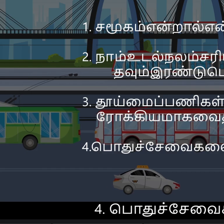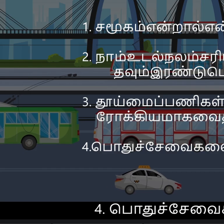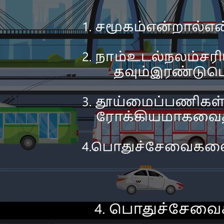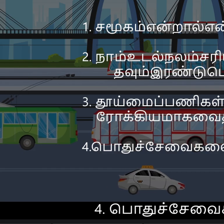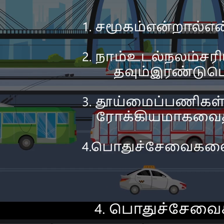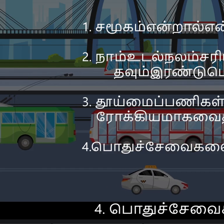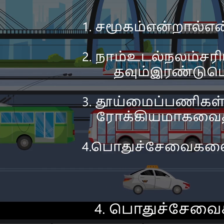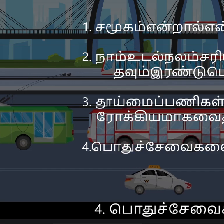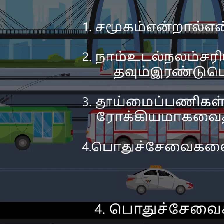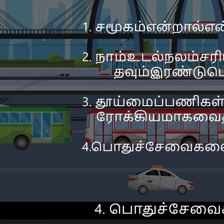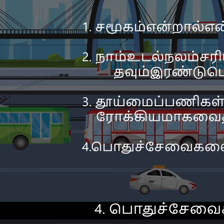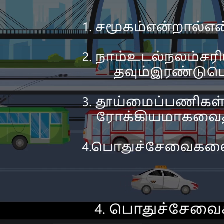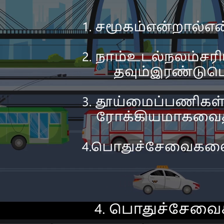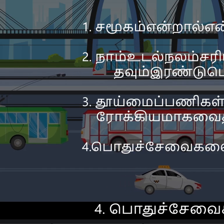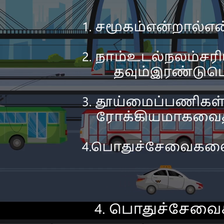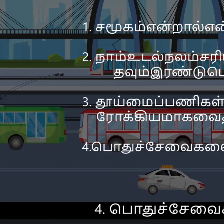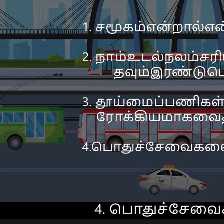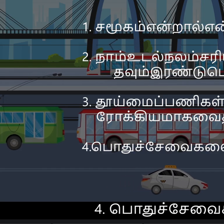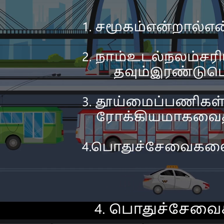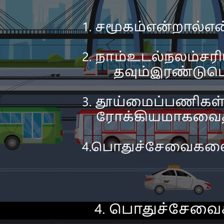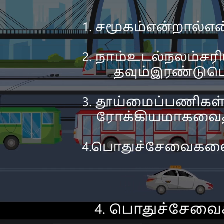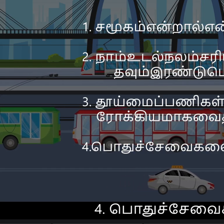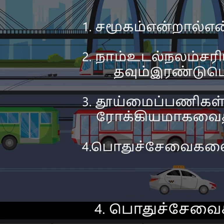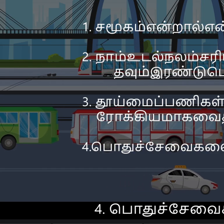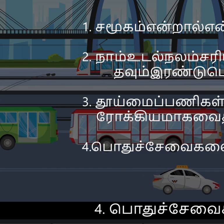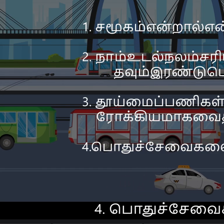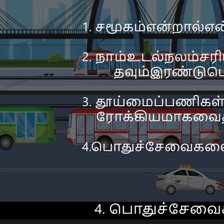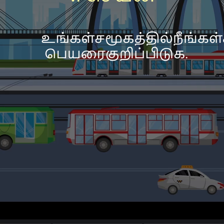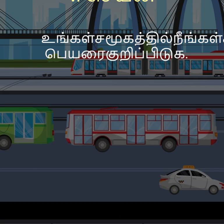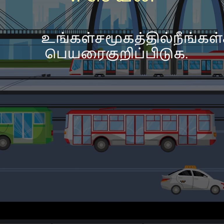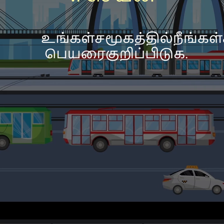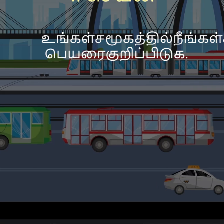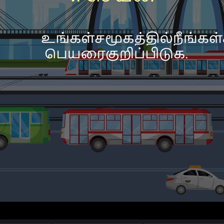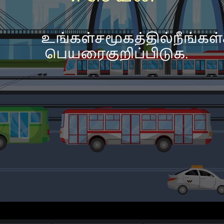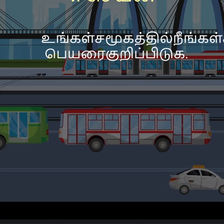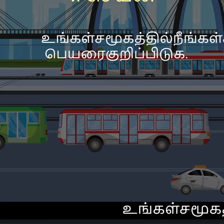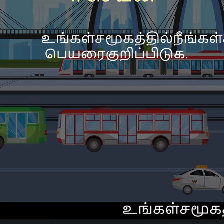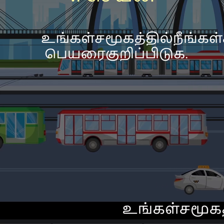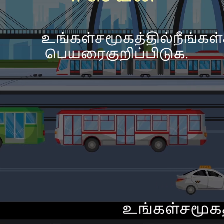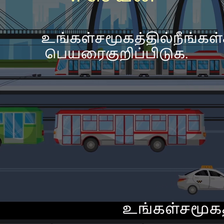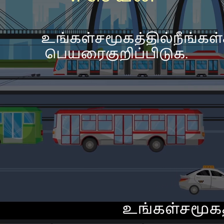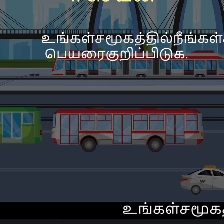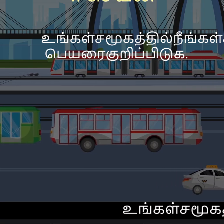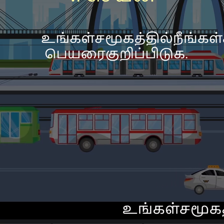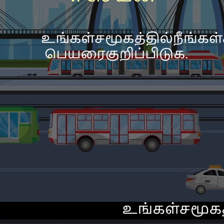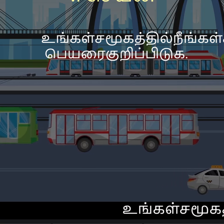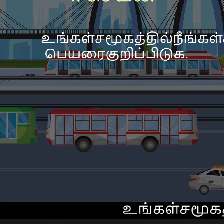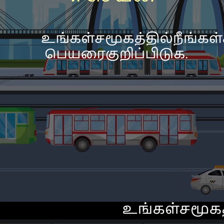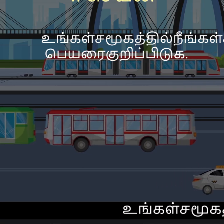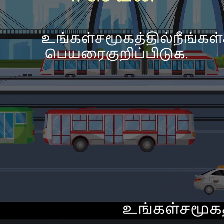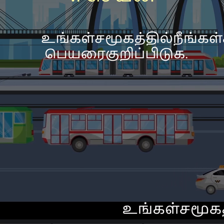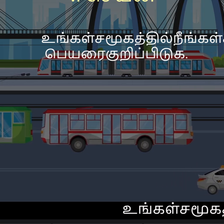கேள்வி 4. பொது சேவைகளை நாம் ஏன் மதிக்க வேண்டும்? செயல். உங்கள்